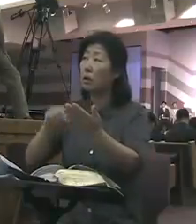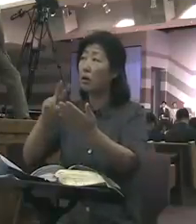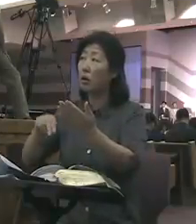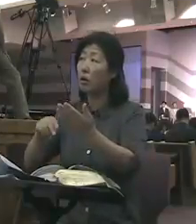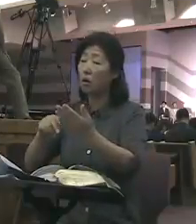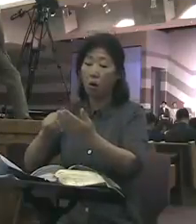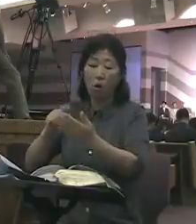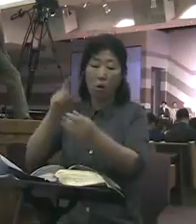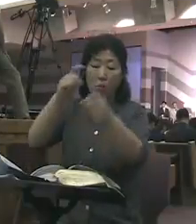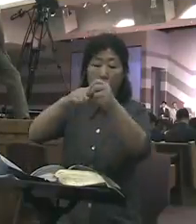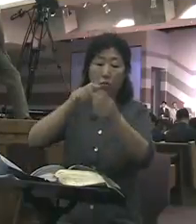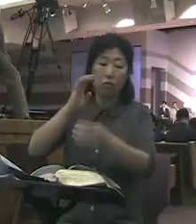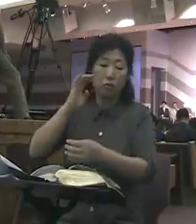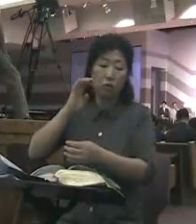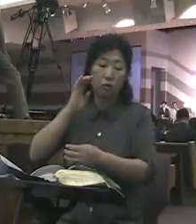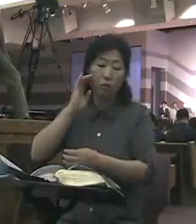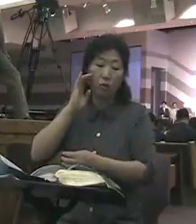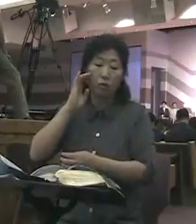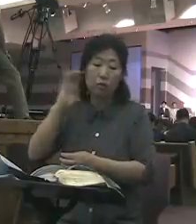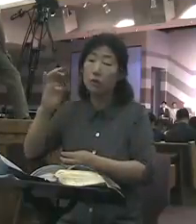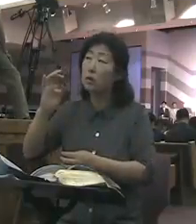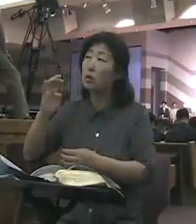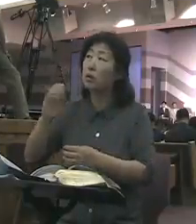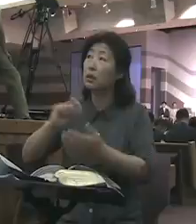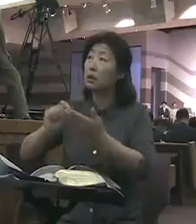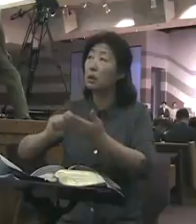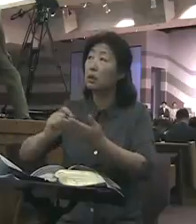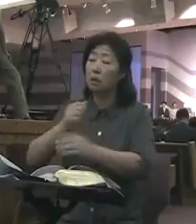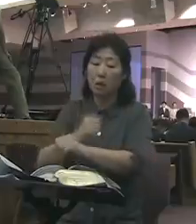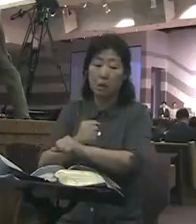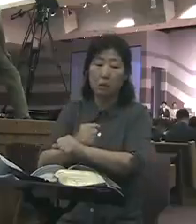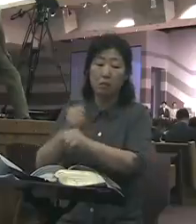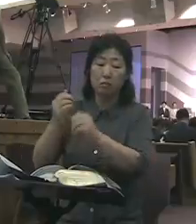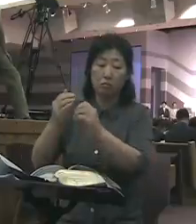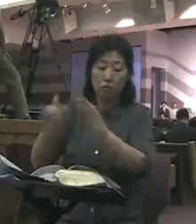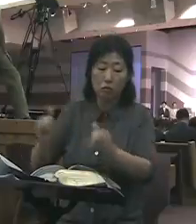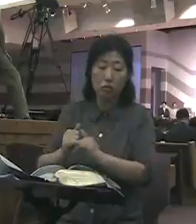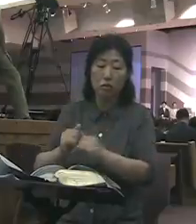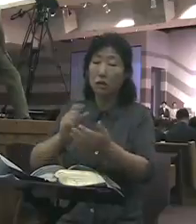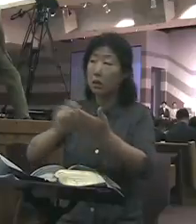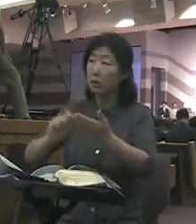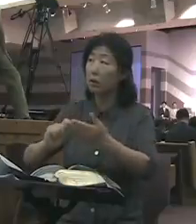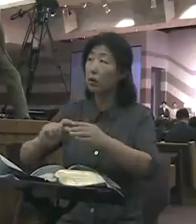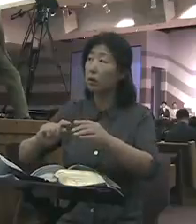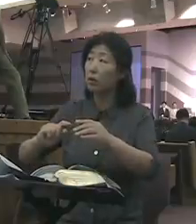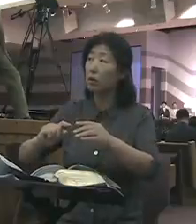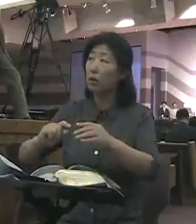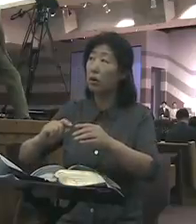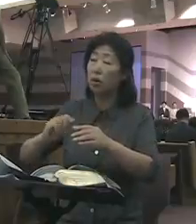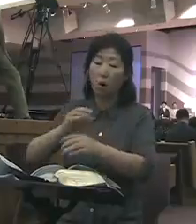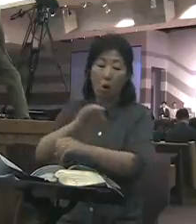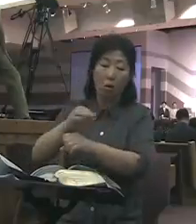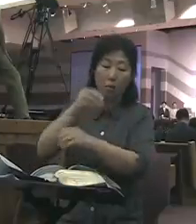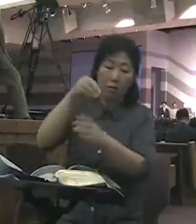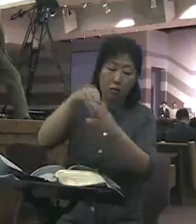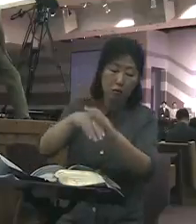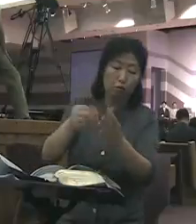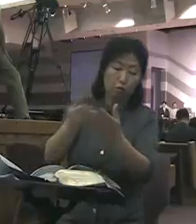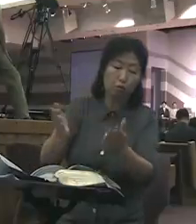신청서가 들어있는데요. 목적 40일 신청하시는 분들은 작성하셔서 헌금함에 넣어주시고